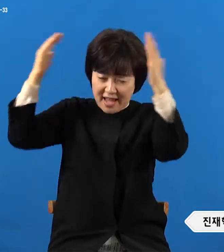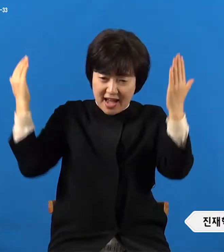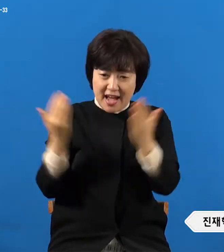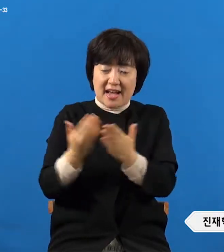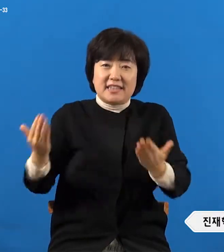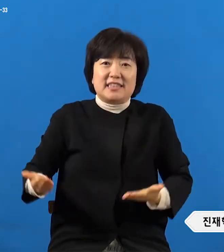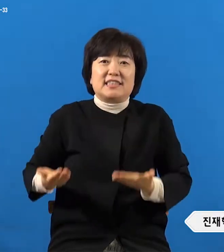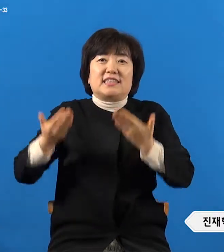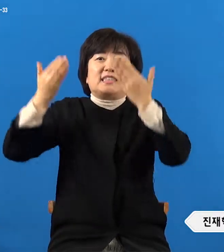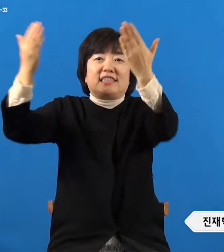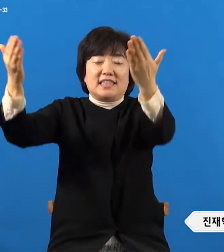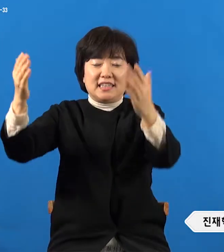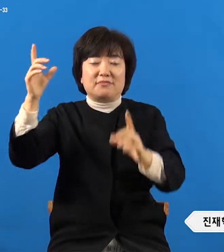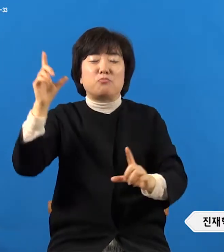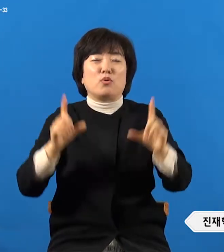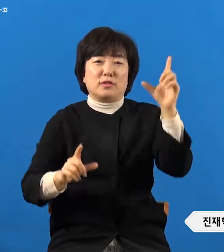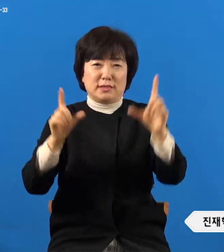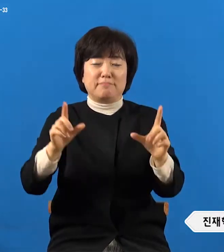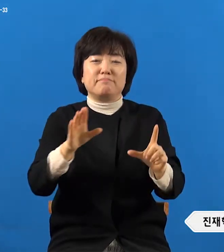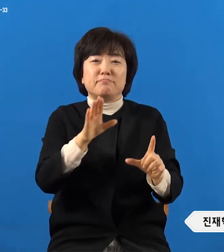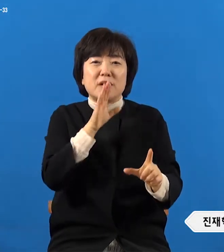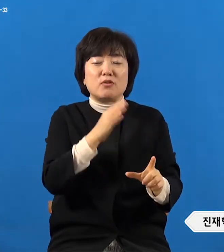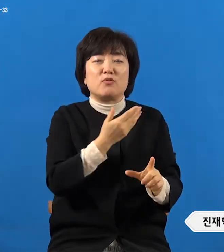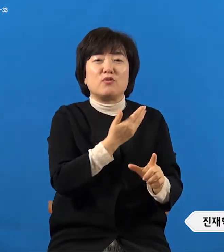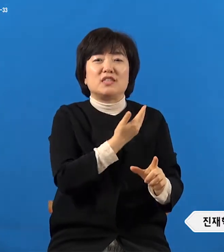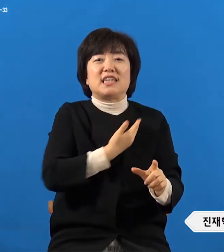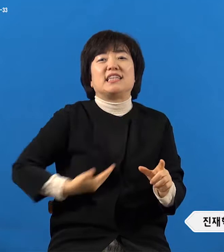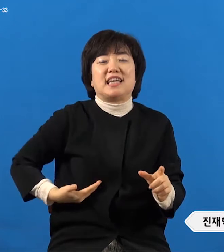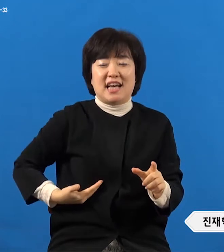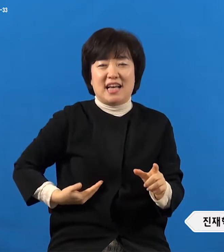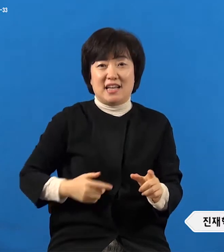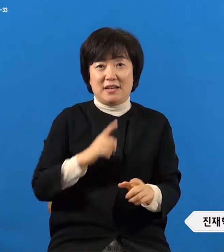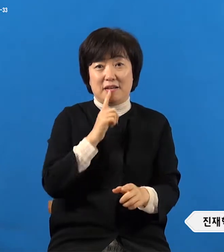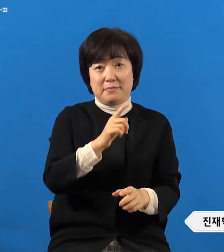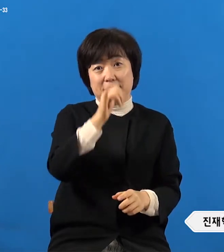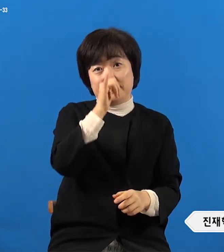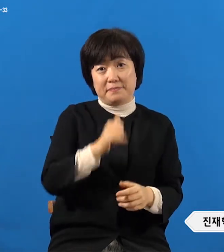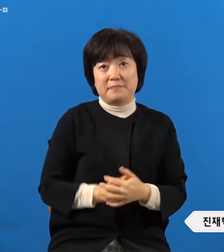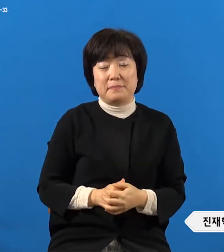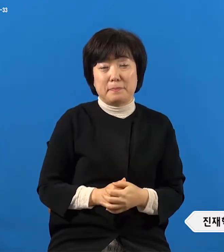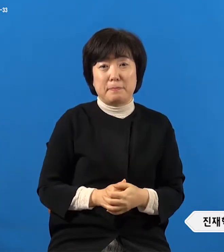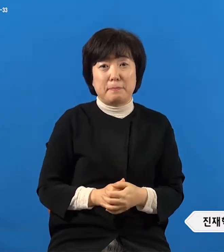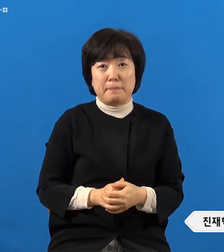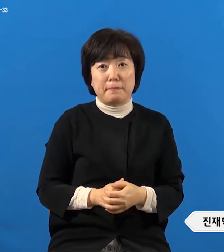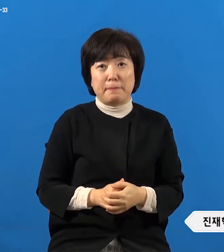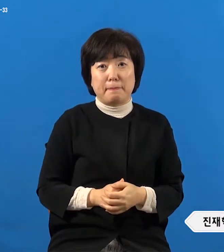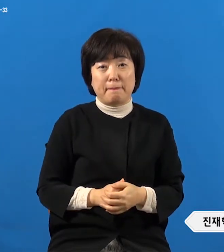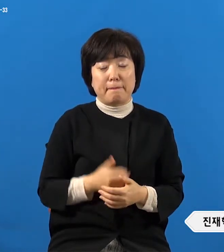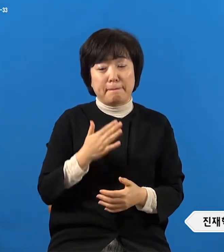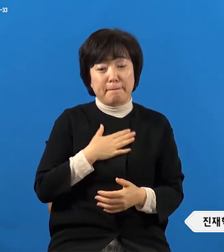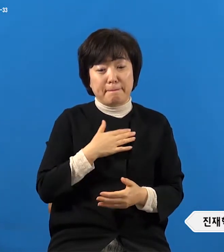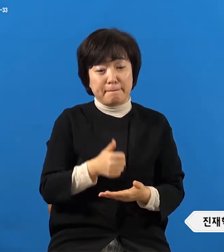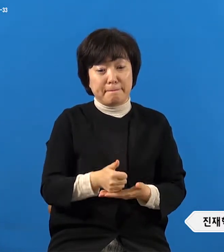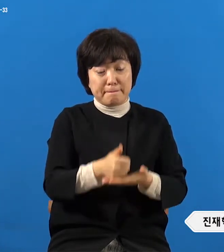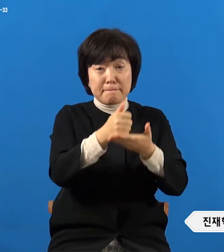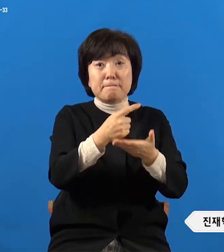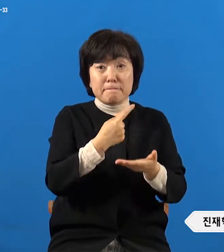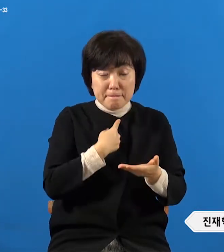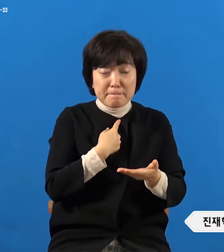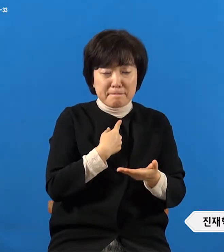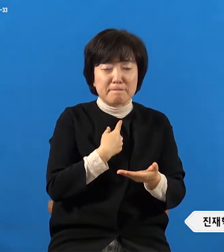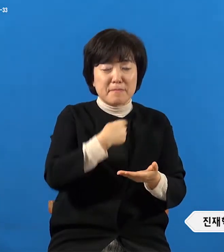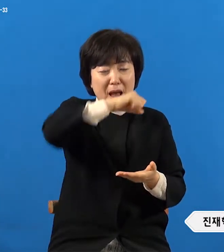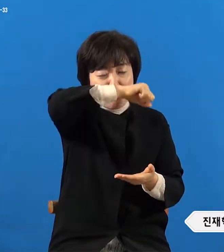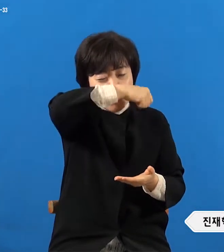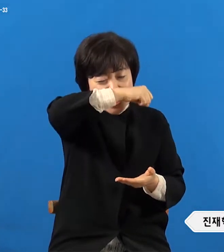삶의 모습을 그리스도의 제자라고 성경은 말씀하고 있습니다. 제가 섬겼던 아프리카